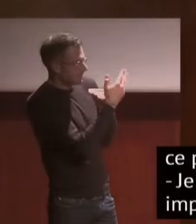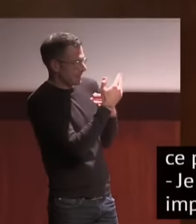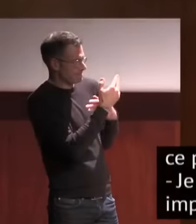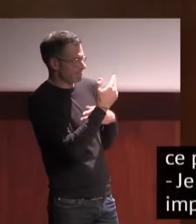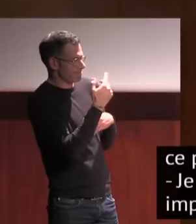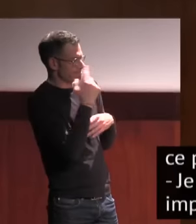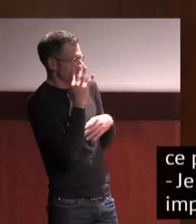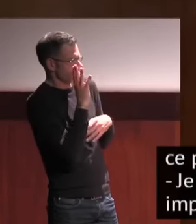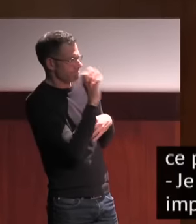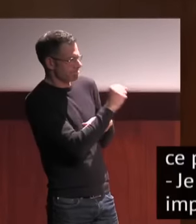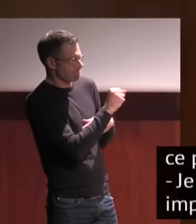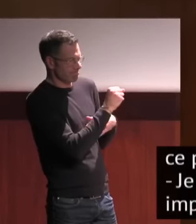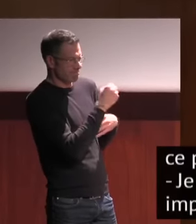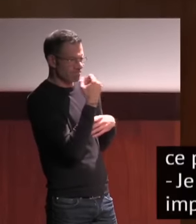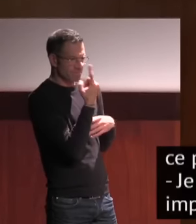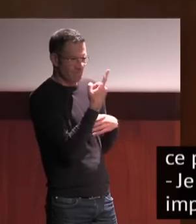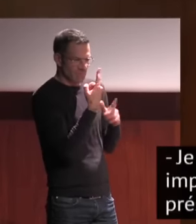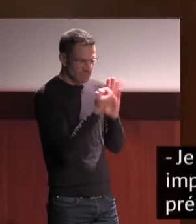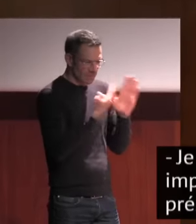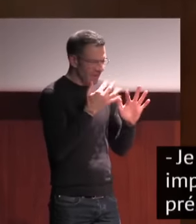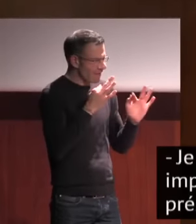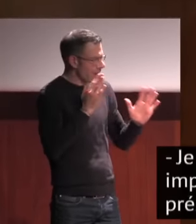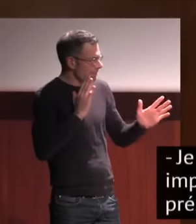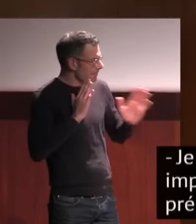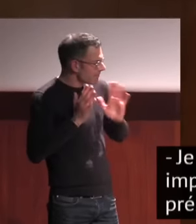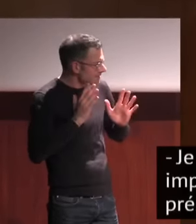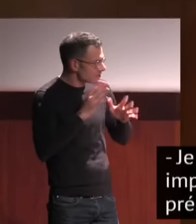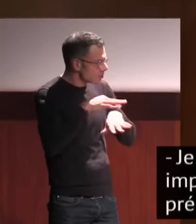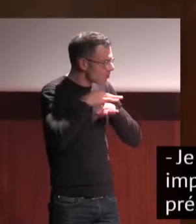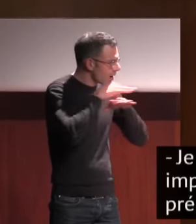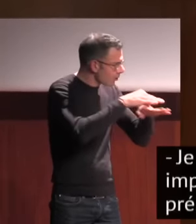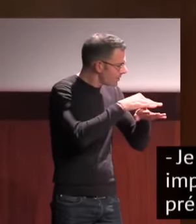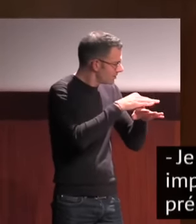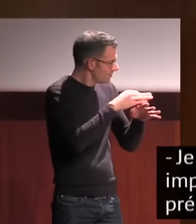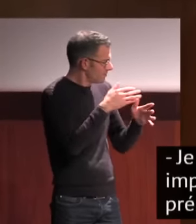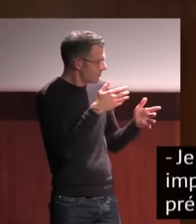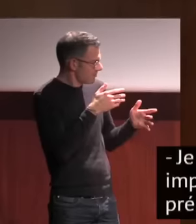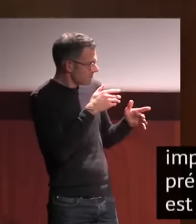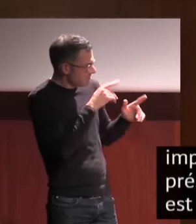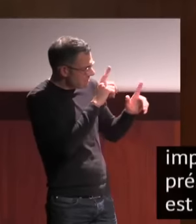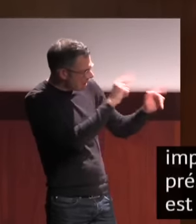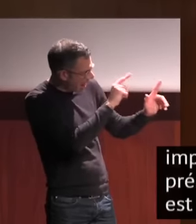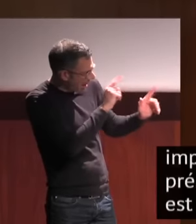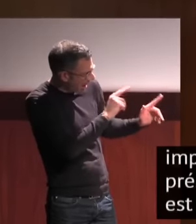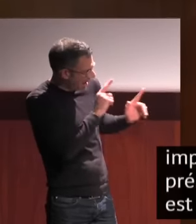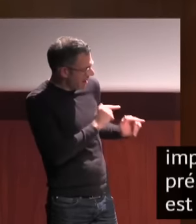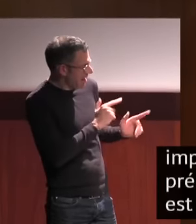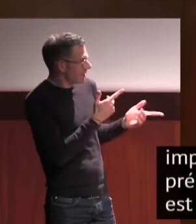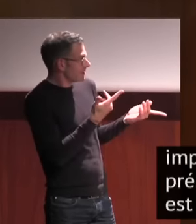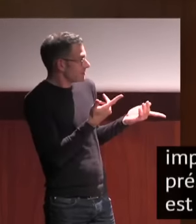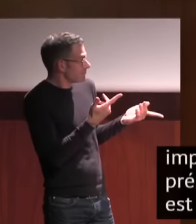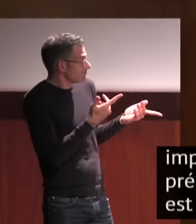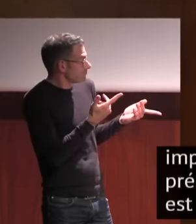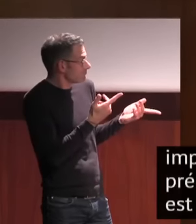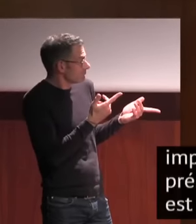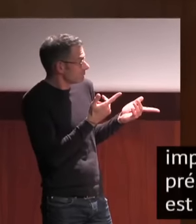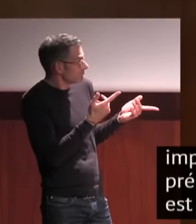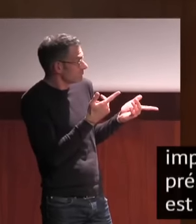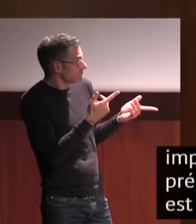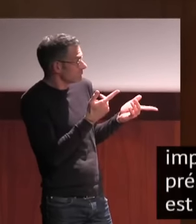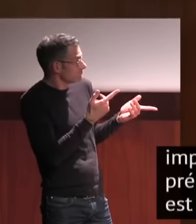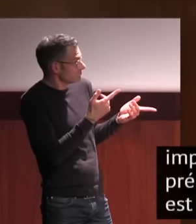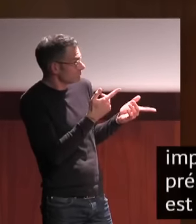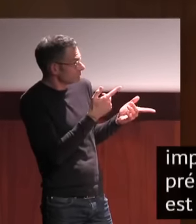question de médiation culturelle qui est au centre de nos métiers. Est-ce que vous pouvez nous parler des initiatives